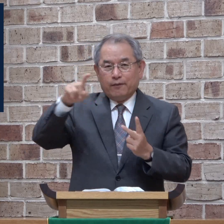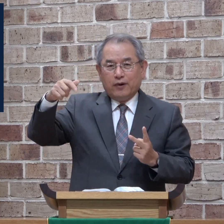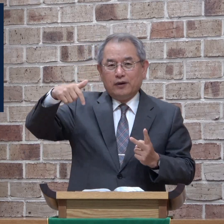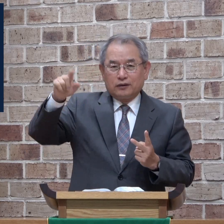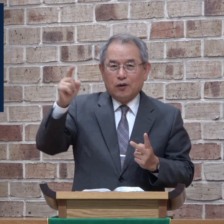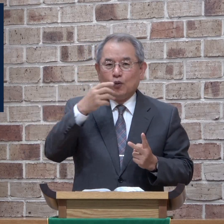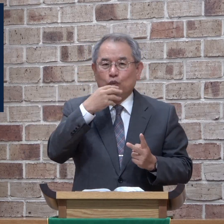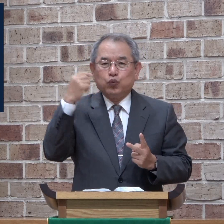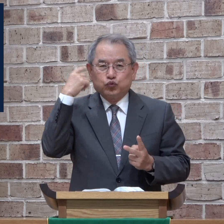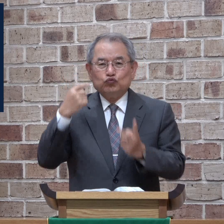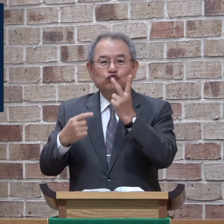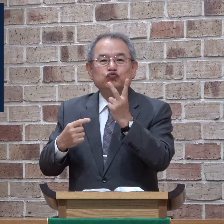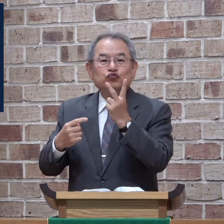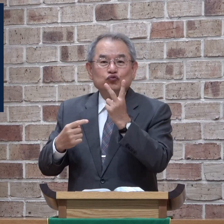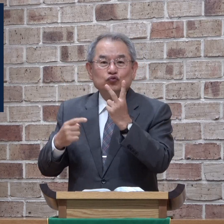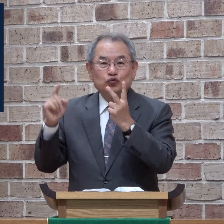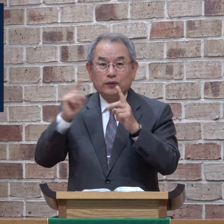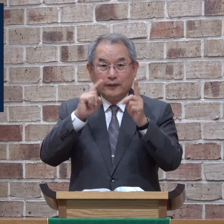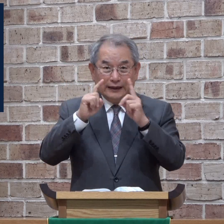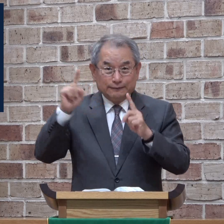마태복음 또 마가복음